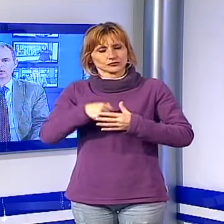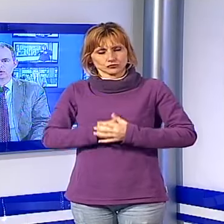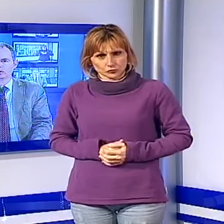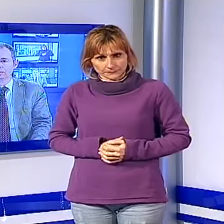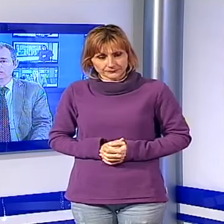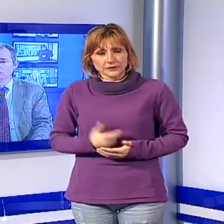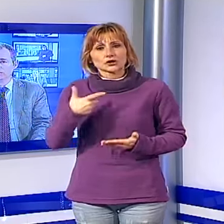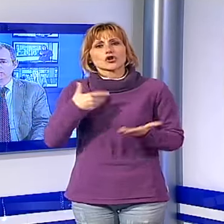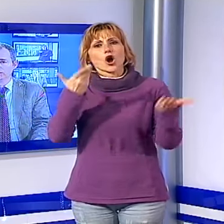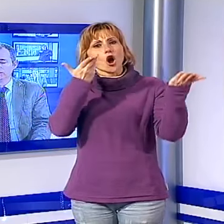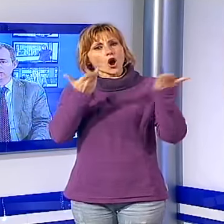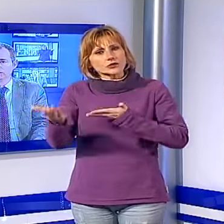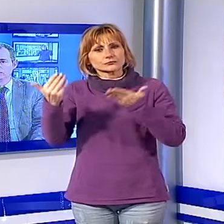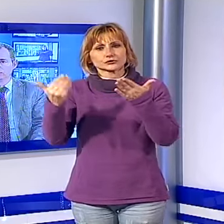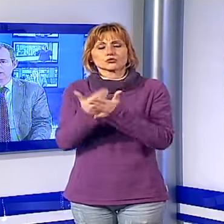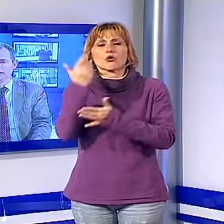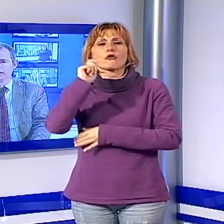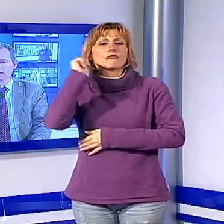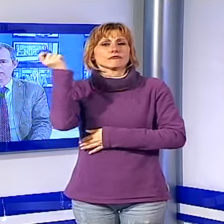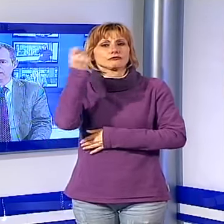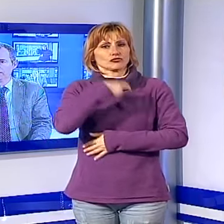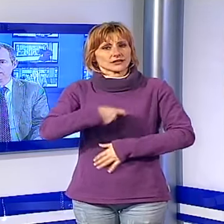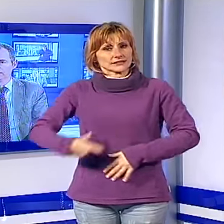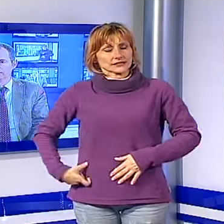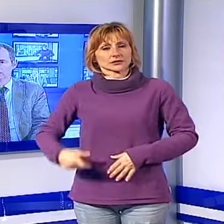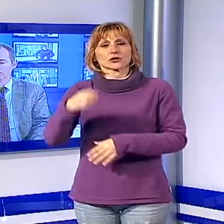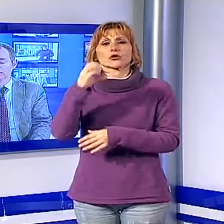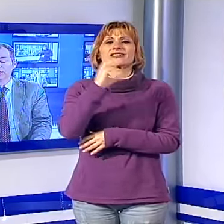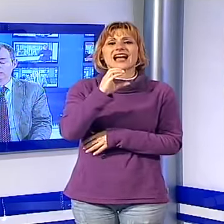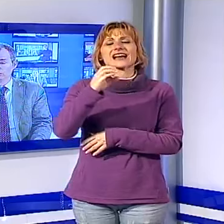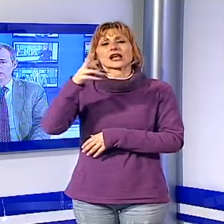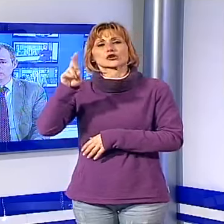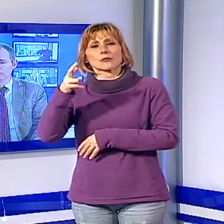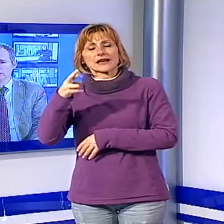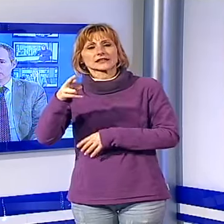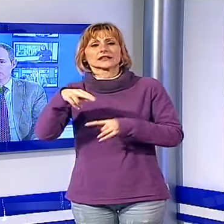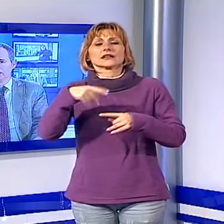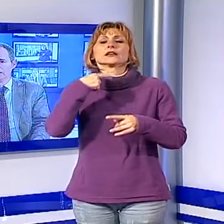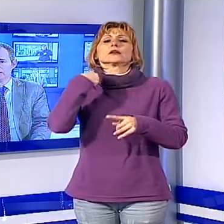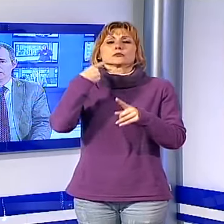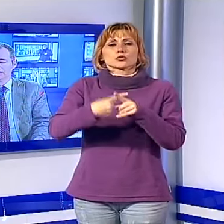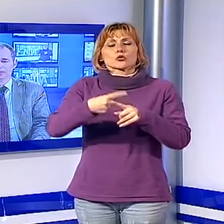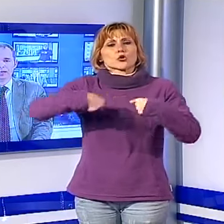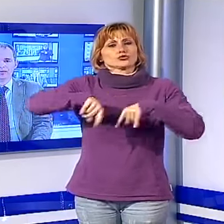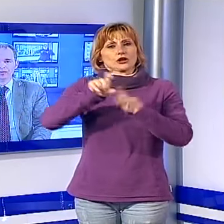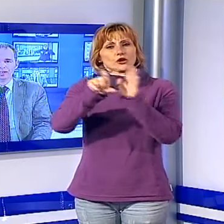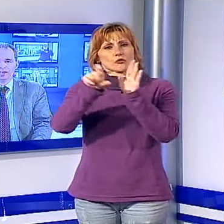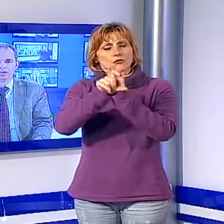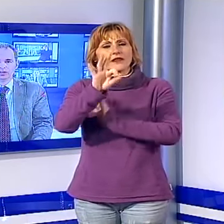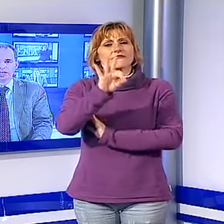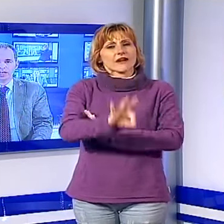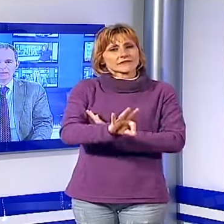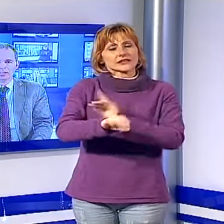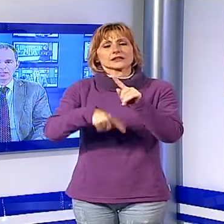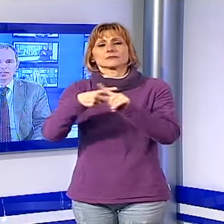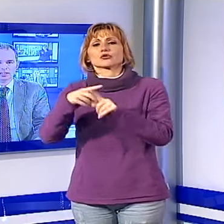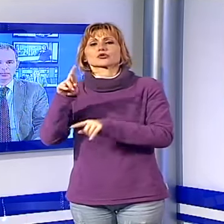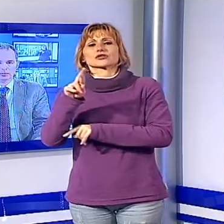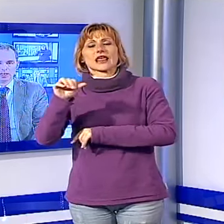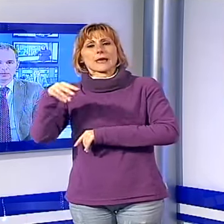nostri ospiti il nuovo vice sindaco Chiara Romanini, gli assessori, scusate i consiglieri comunali Emiliano Favilla e Rossella